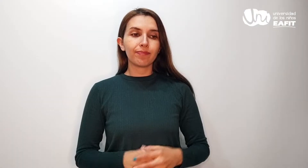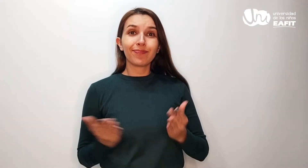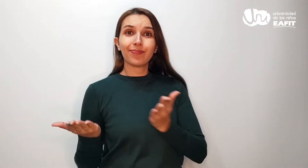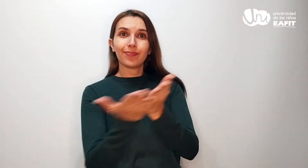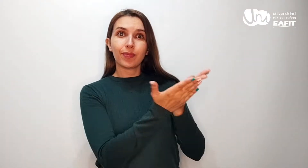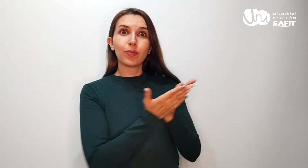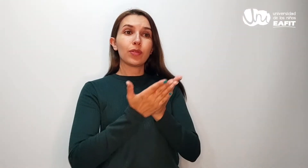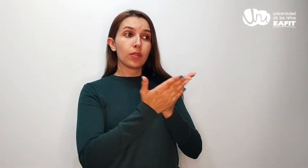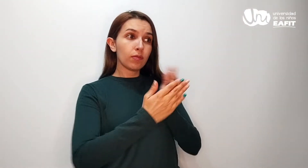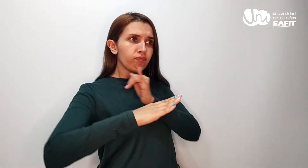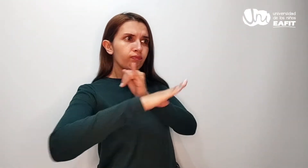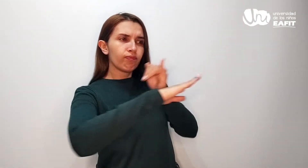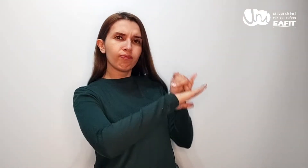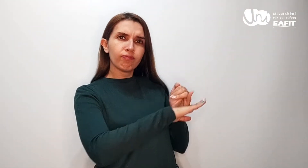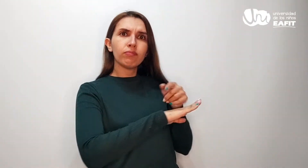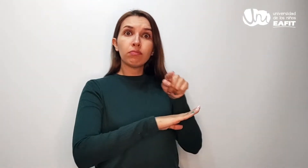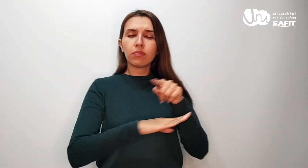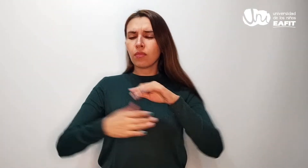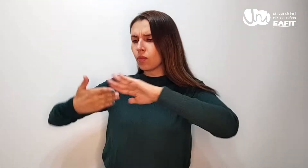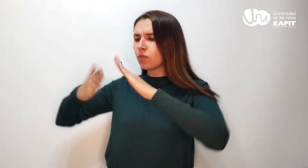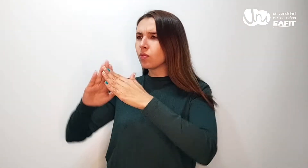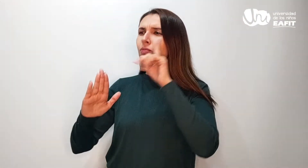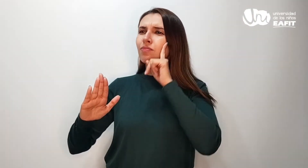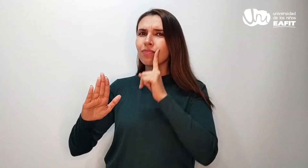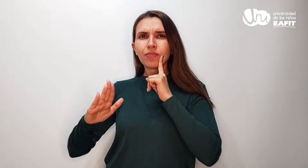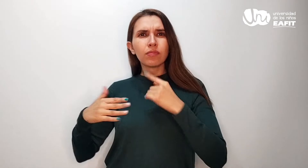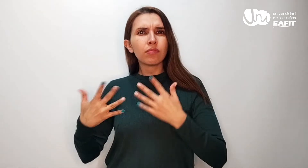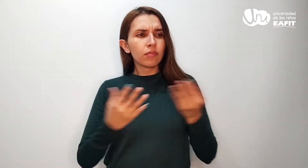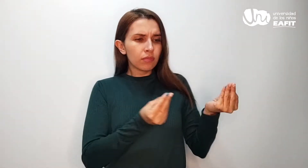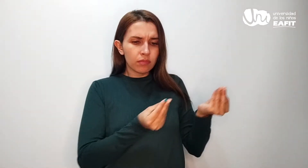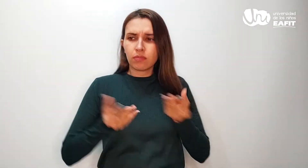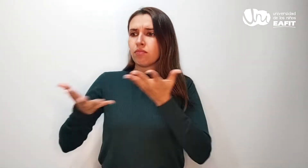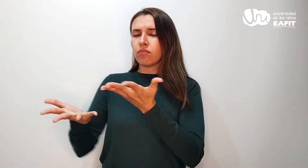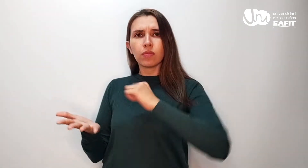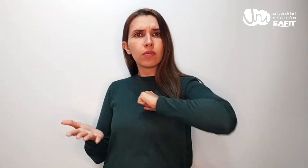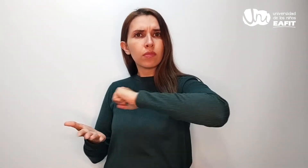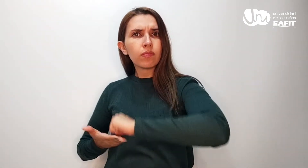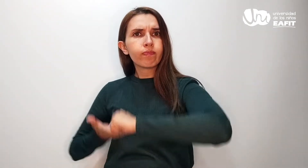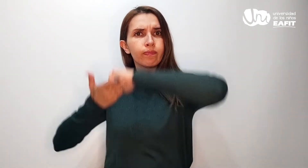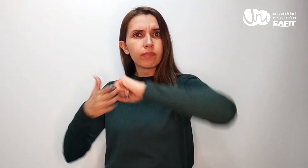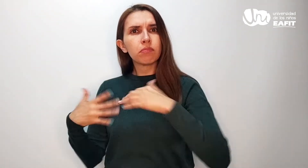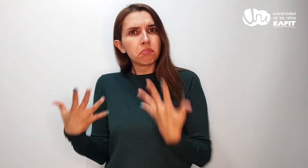¿Qué acciones pueden tomar las instituciones educativas para garantizar el derecho a la educación de la comunidad